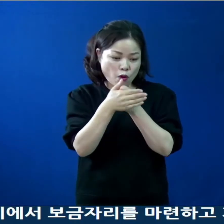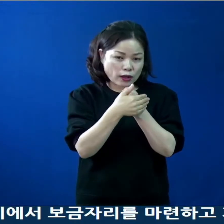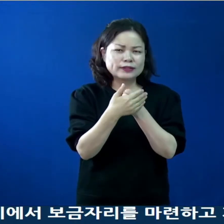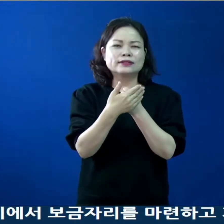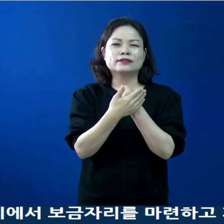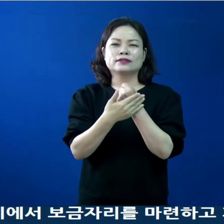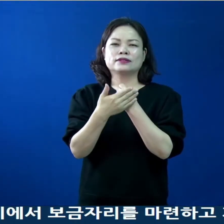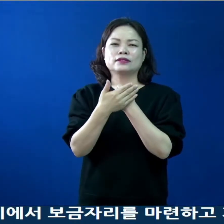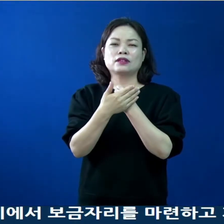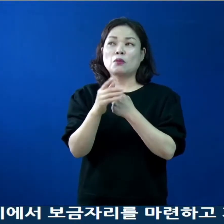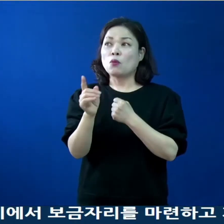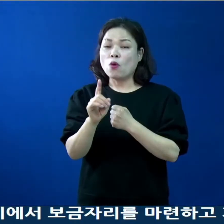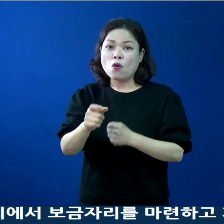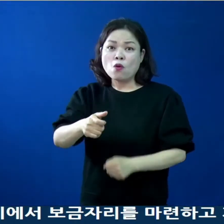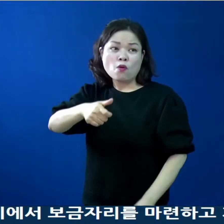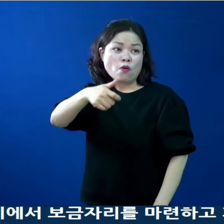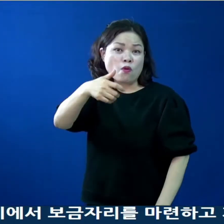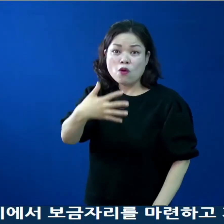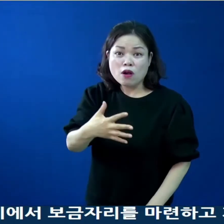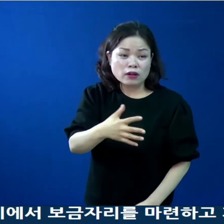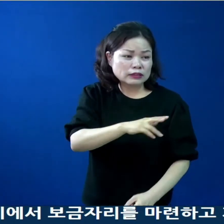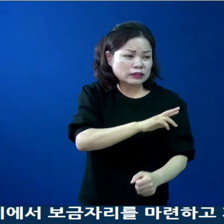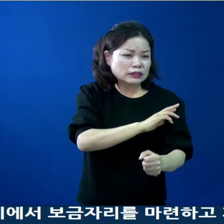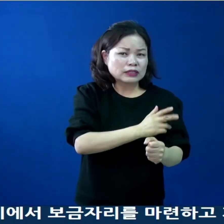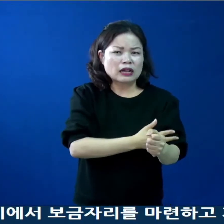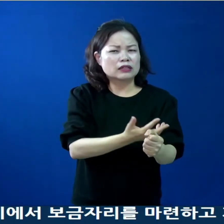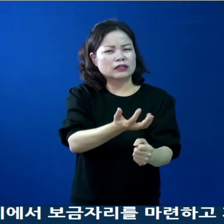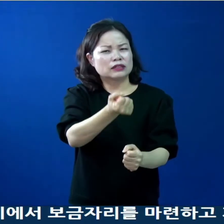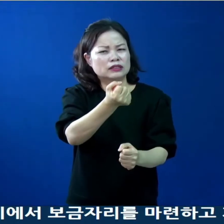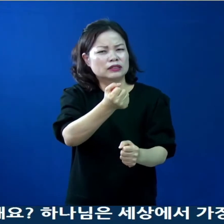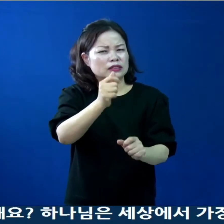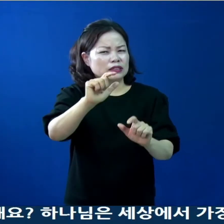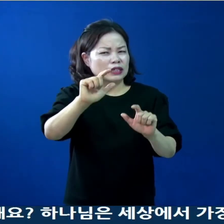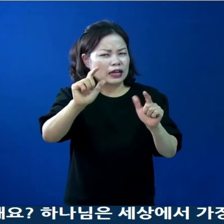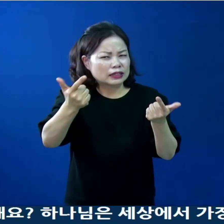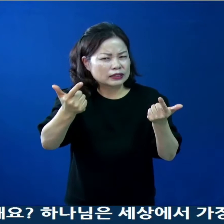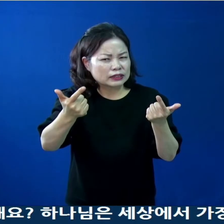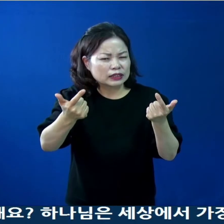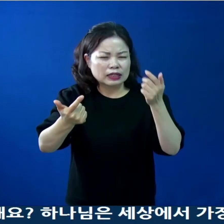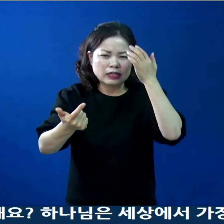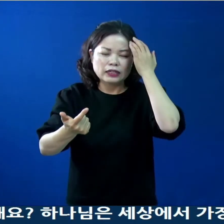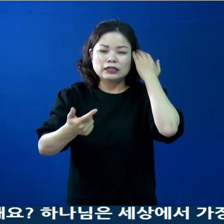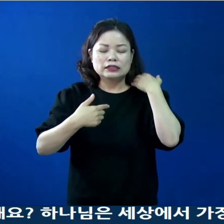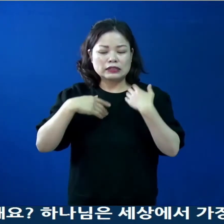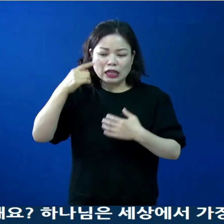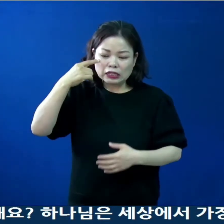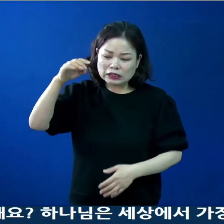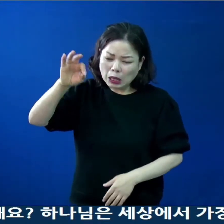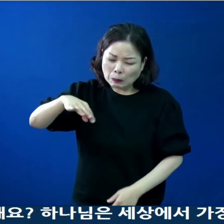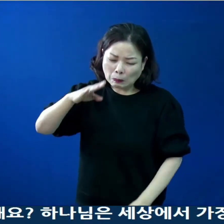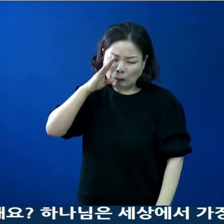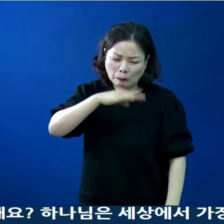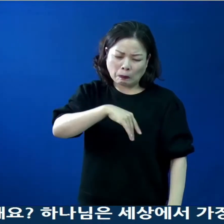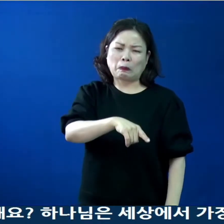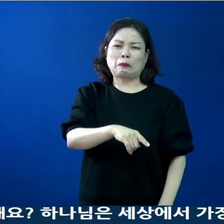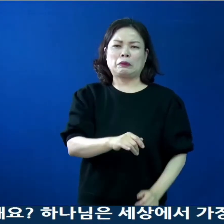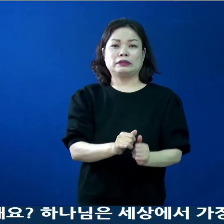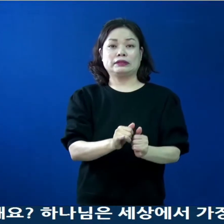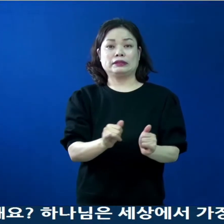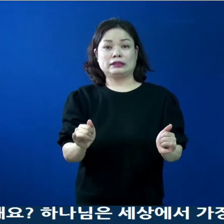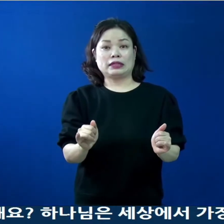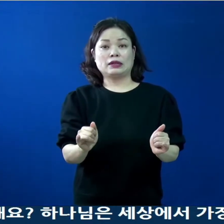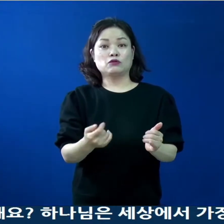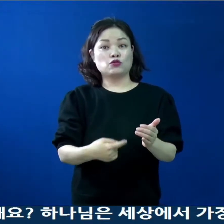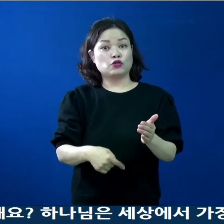은혜가 뭔가 대단한 자격을 갖춘 사람들이 아니라 가장 낮고 천하고 자격이 없는 사람들을